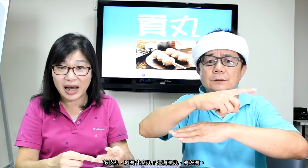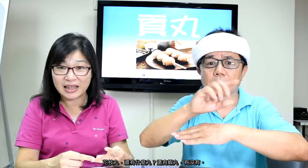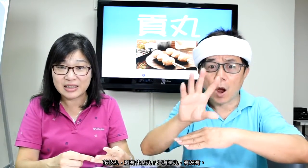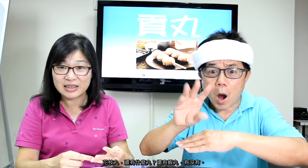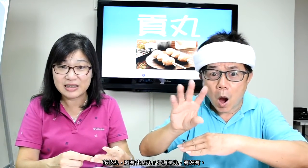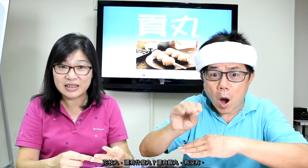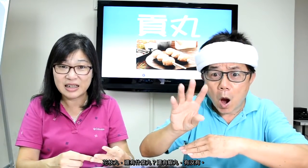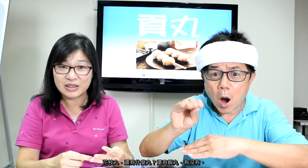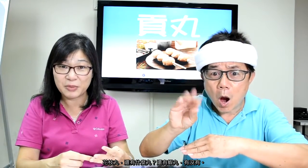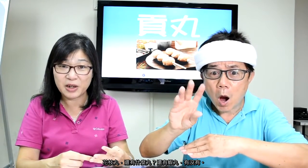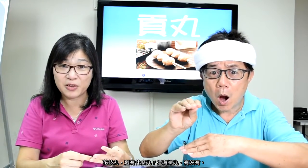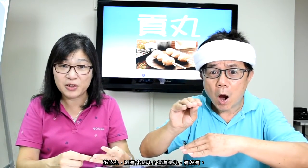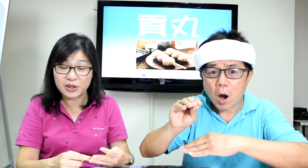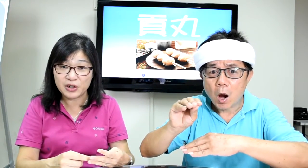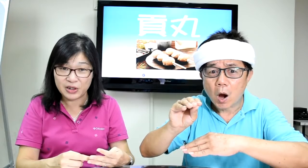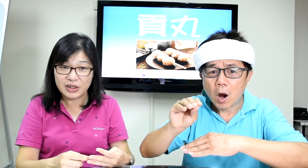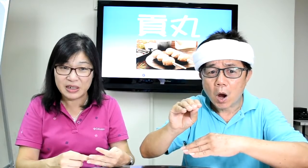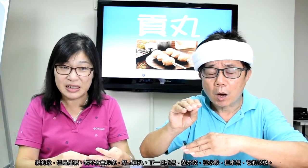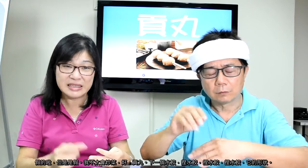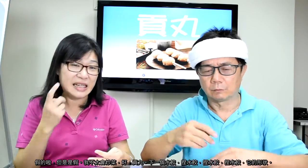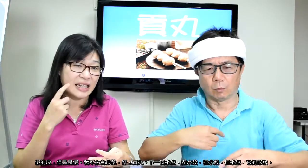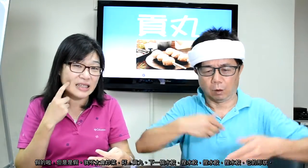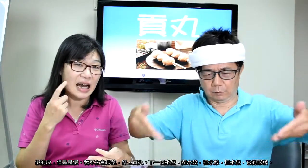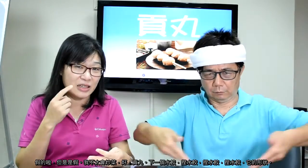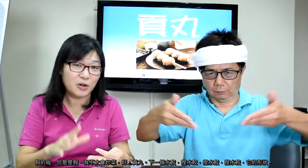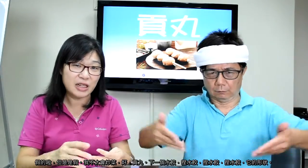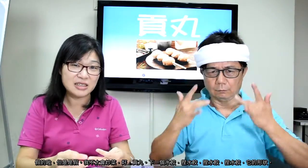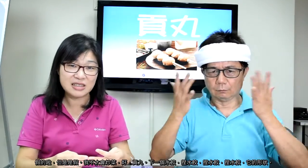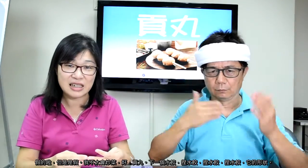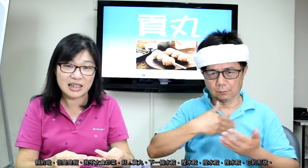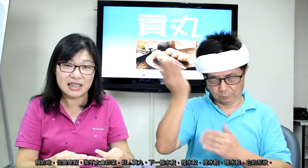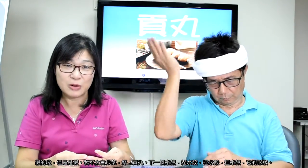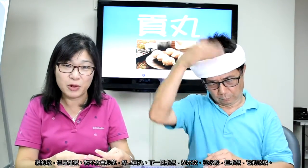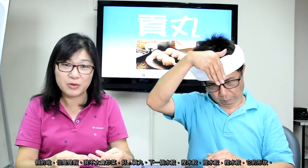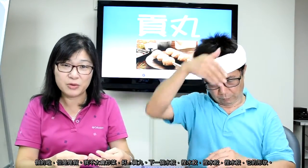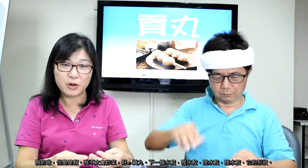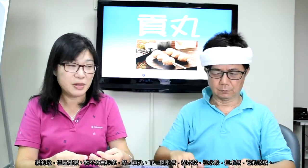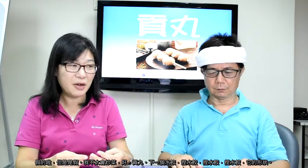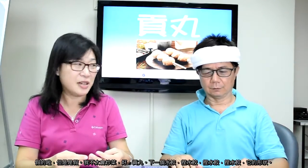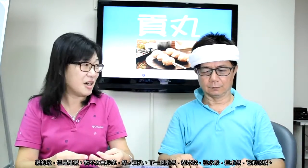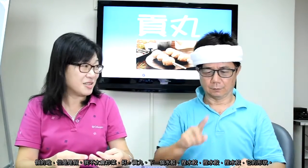丸，有没有假的啦？有，但是假。我不太会炒